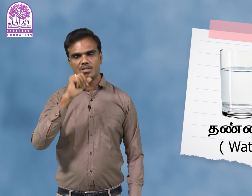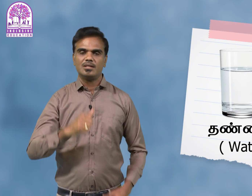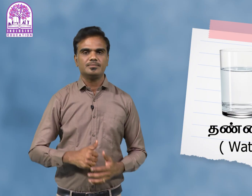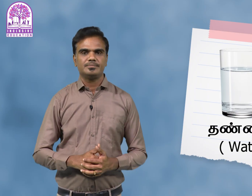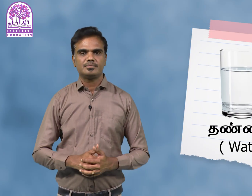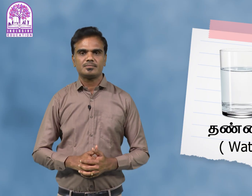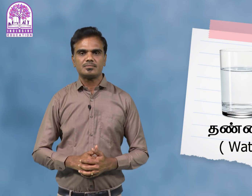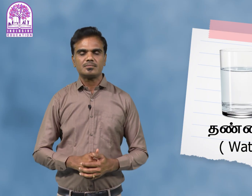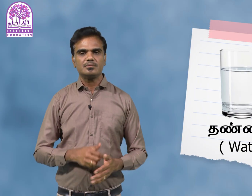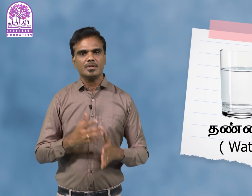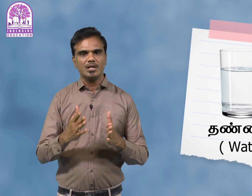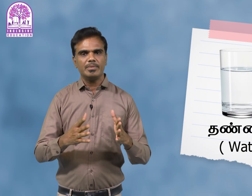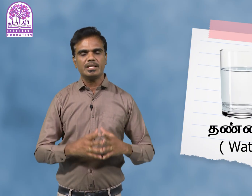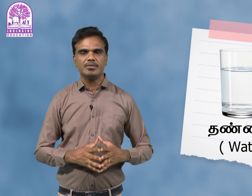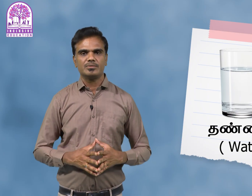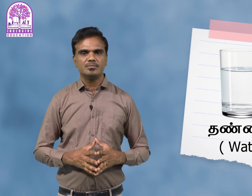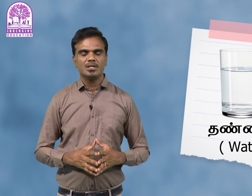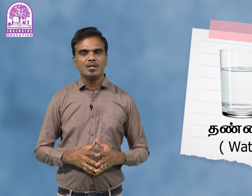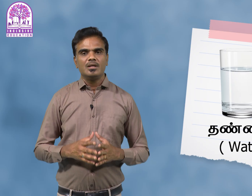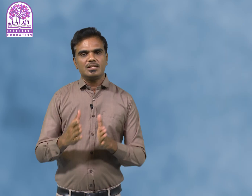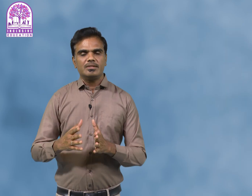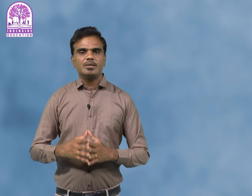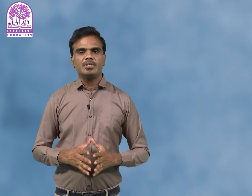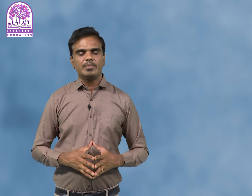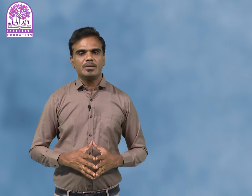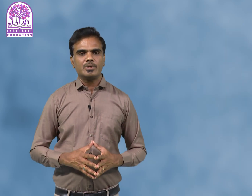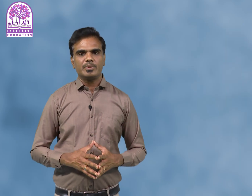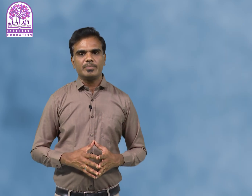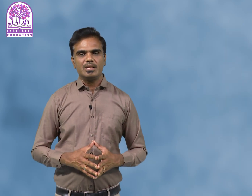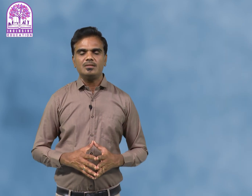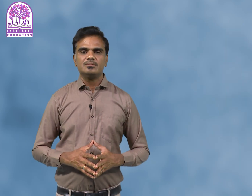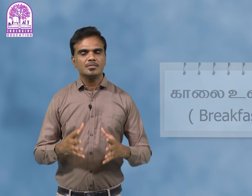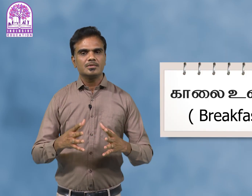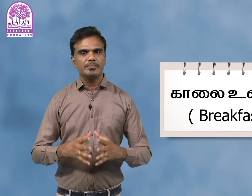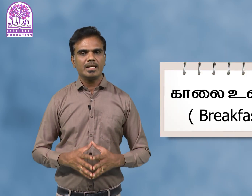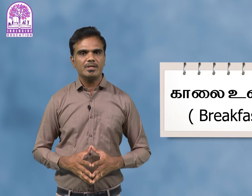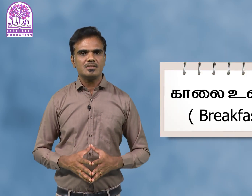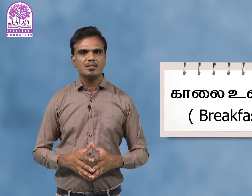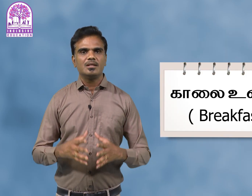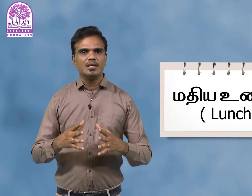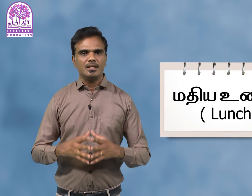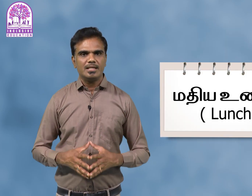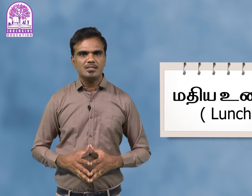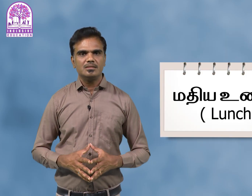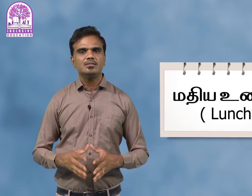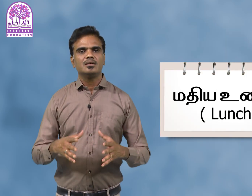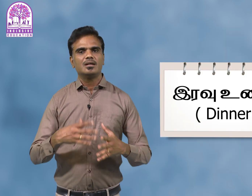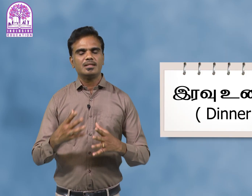குடிச்சிங்களா, அப்படி தண்ணிக்கு வரும். இது தவிர இப்போ நம்ம என்ன பார்க்க போகிறோம் அப்படின்னா பிரேக்ஃபாஸ்ட், லஞ்சு அண்ட் தென்